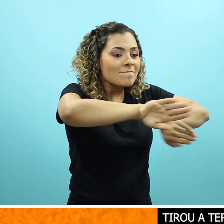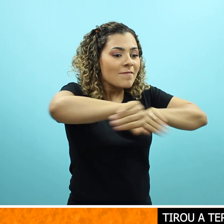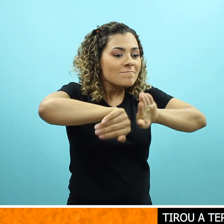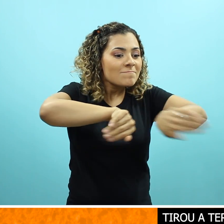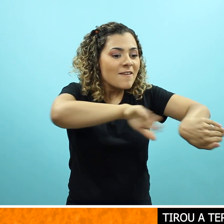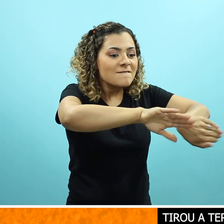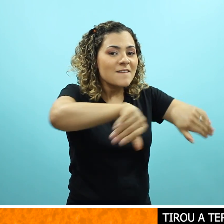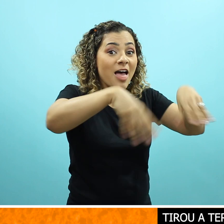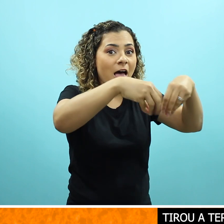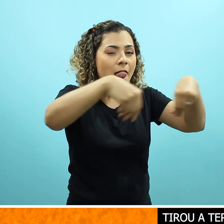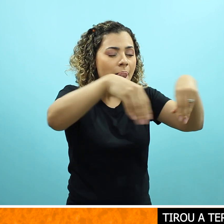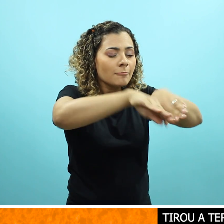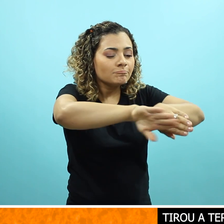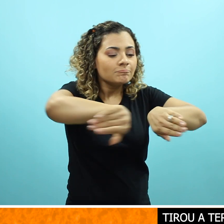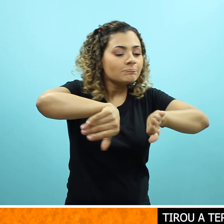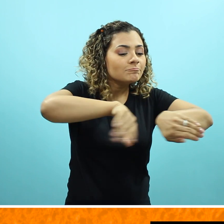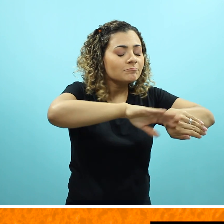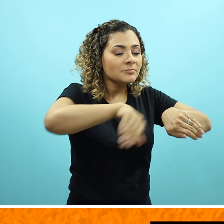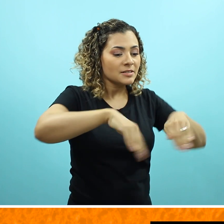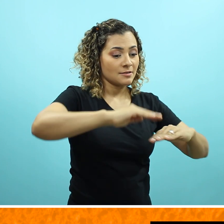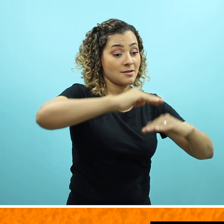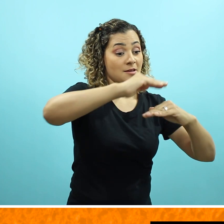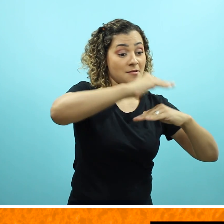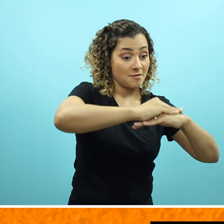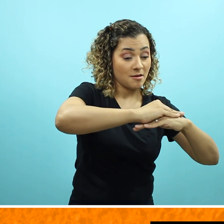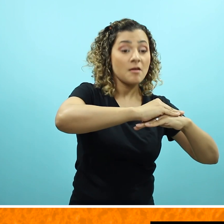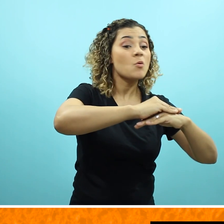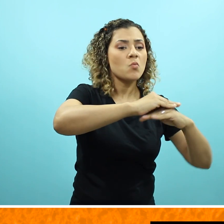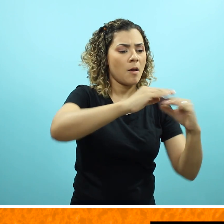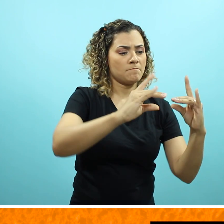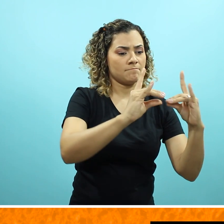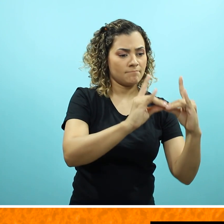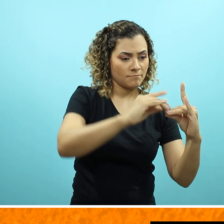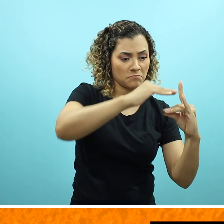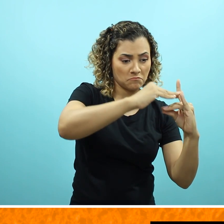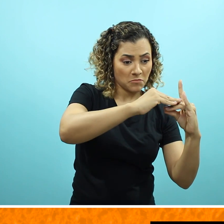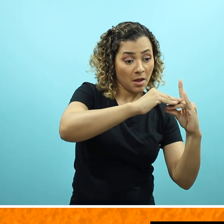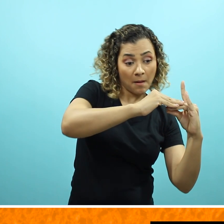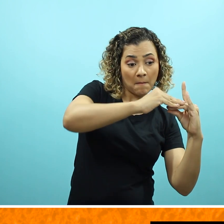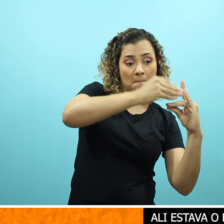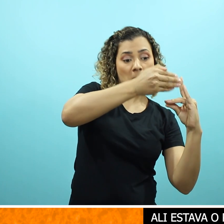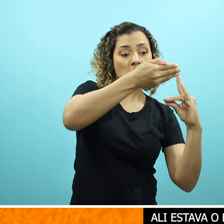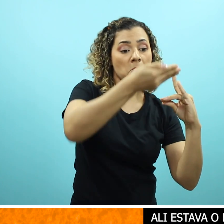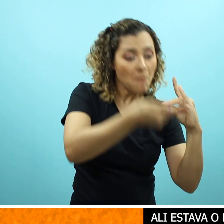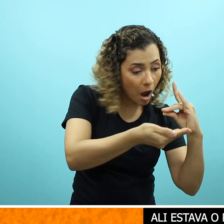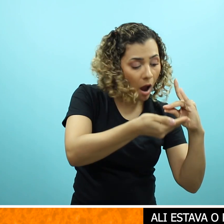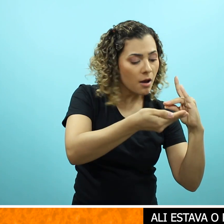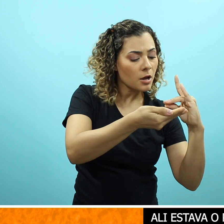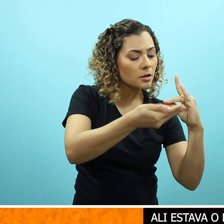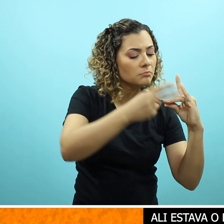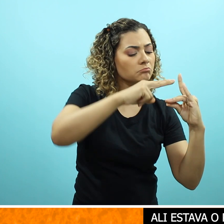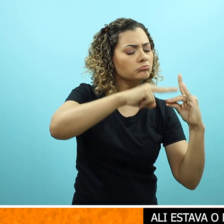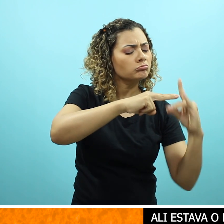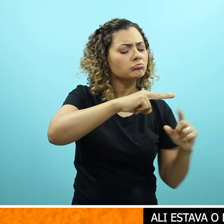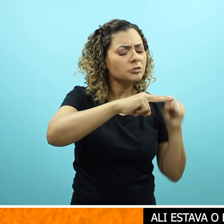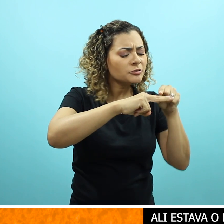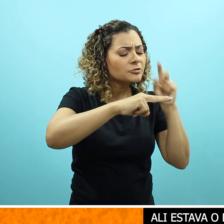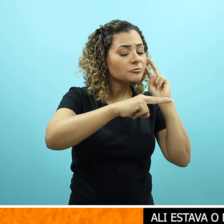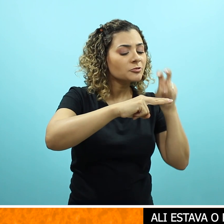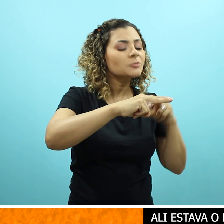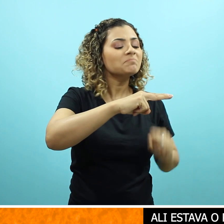Tirou a terra que cobria o caixão, levantou a tampa e ali estava